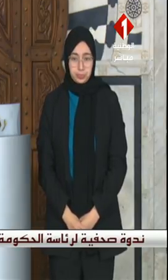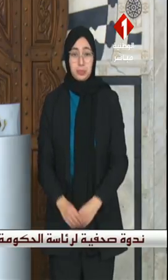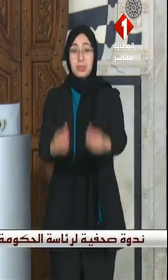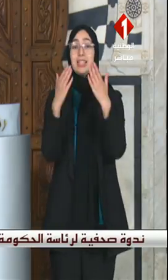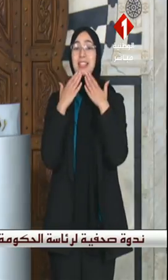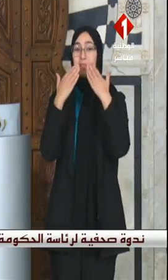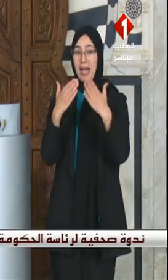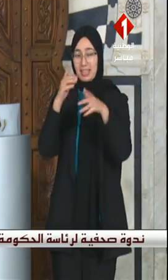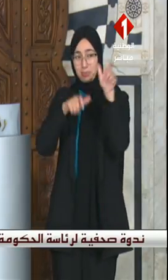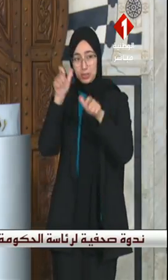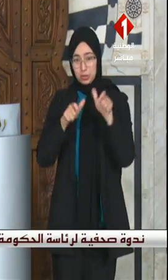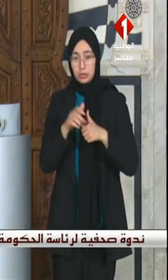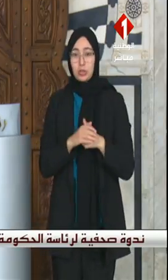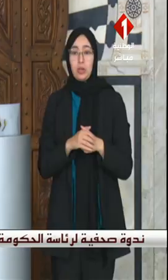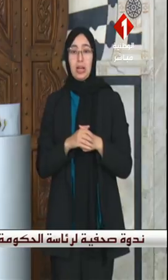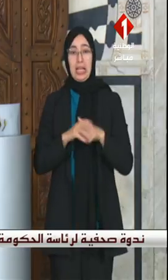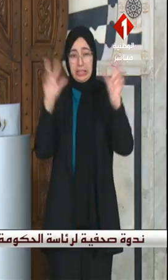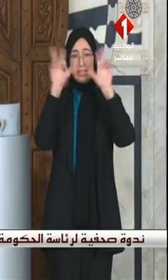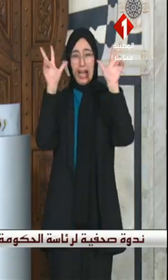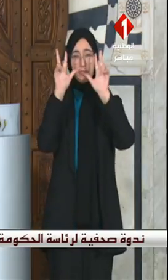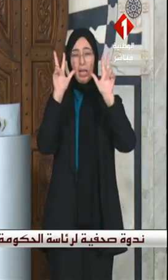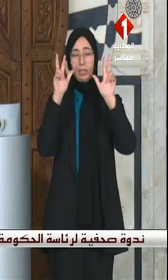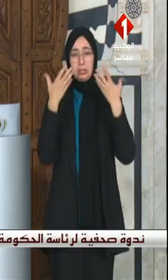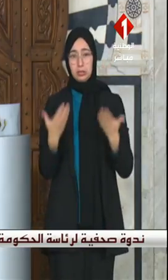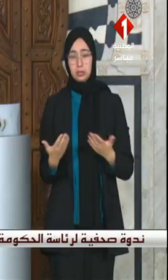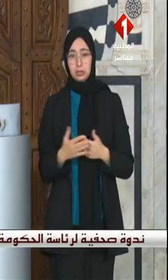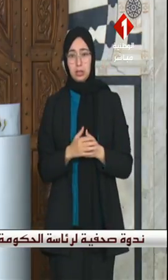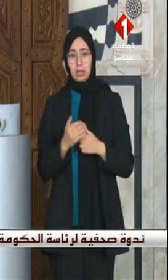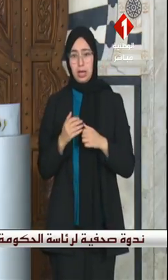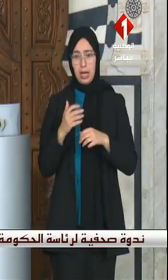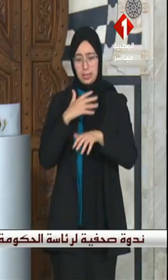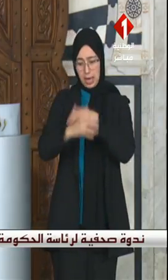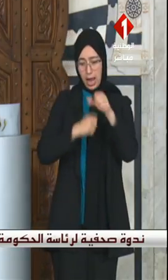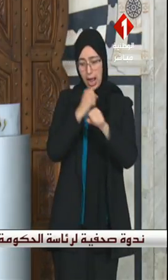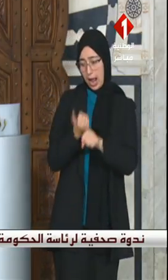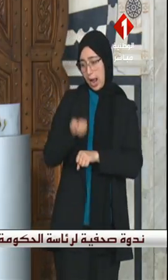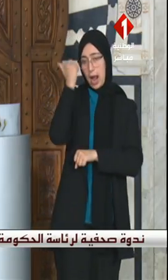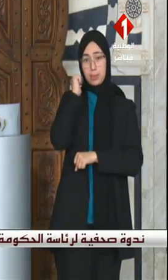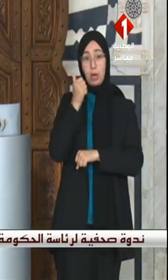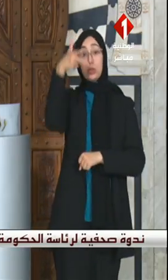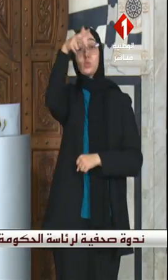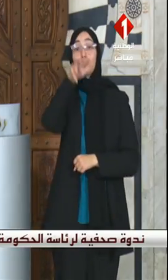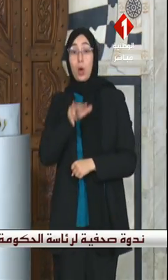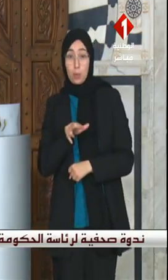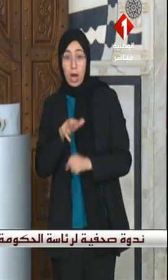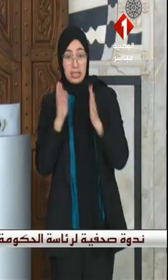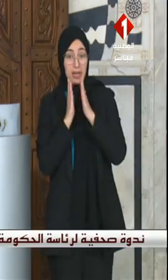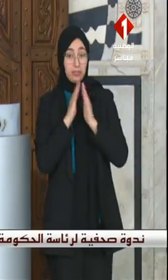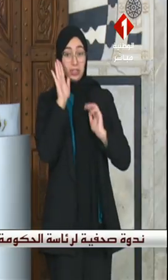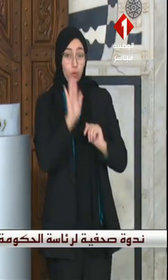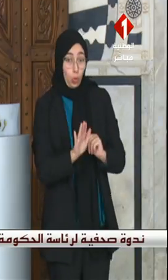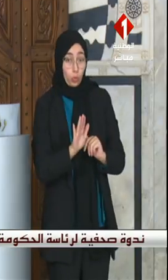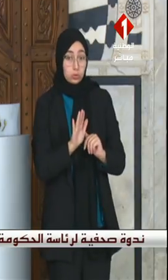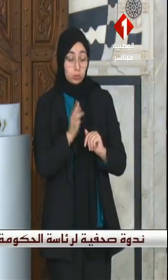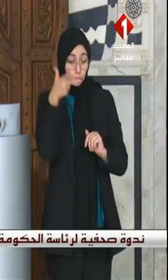صباح خير، نسرين سويد قناة اليوم. فقط أنا حبيت نسأل، عم ناول احنا تقريبا عدينا 3 أشهر حجر صحي